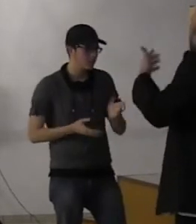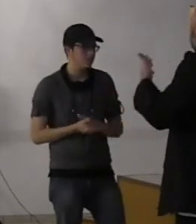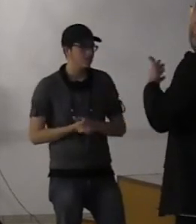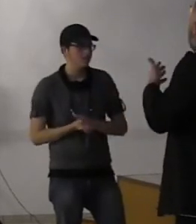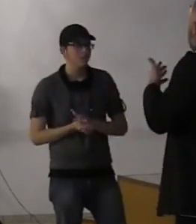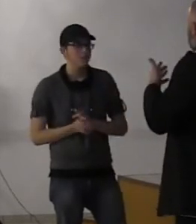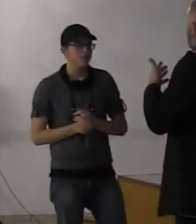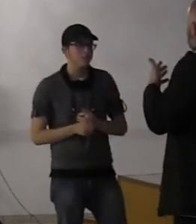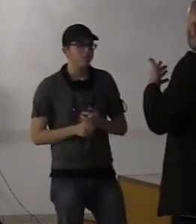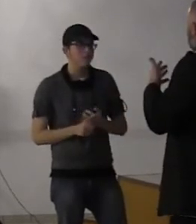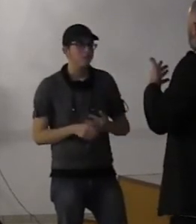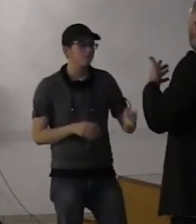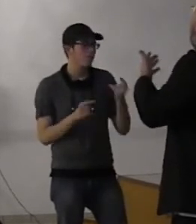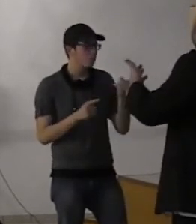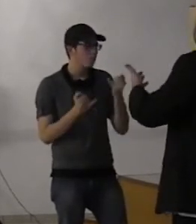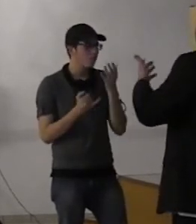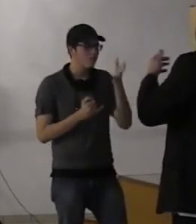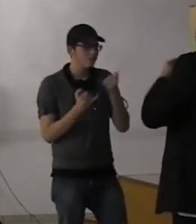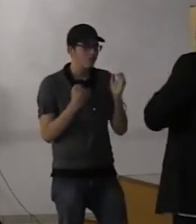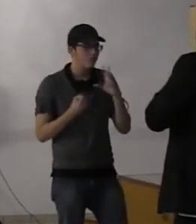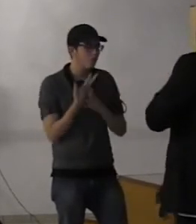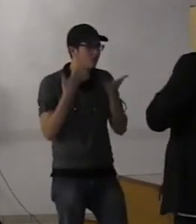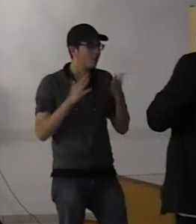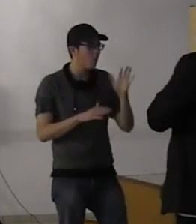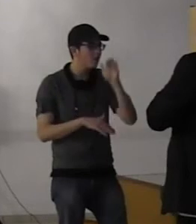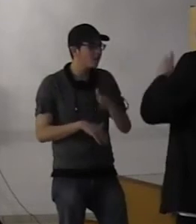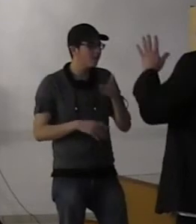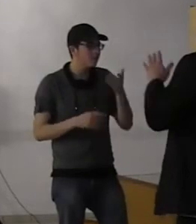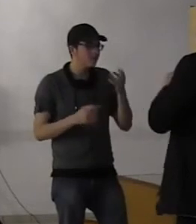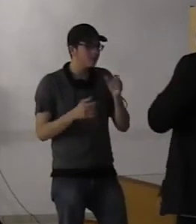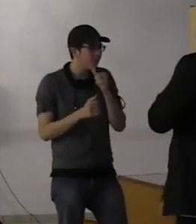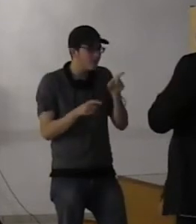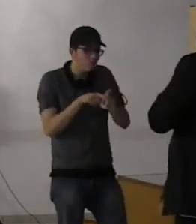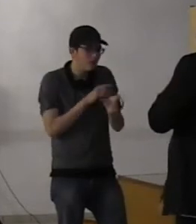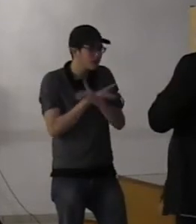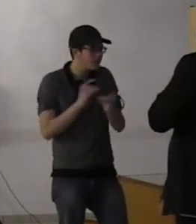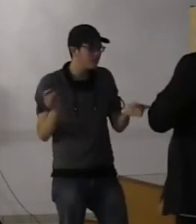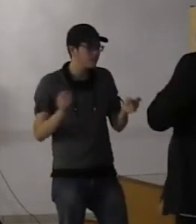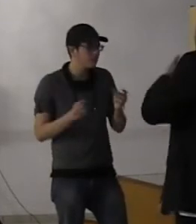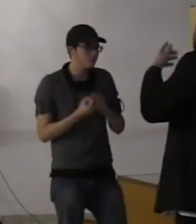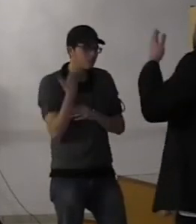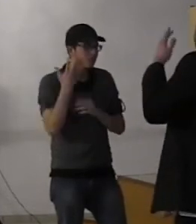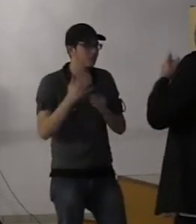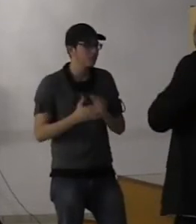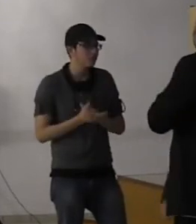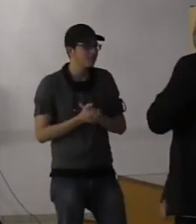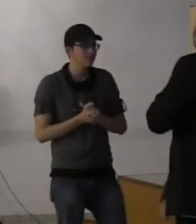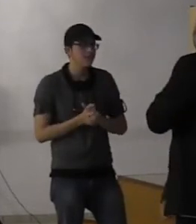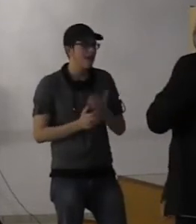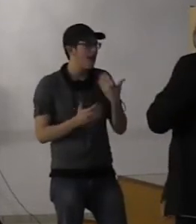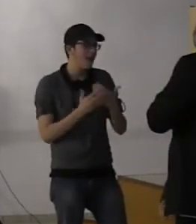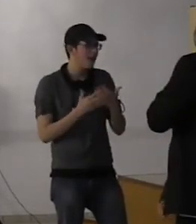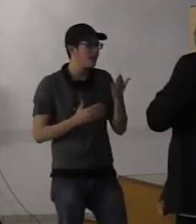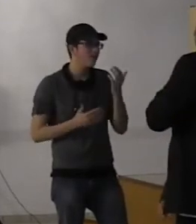wie ein neugeborenes Kind in den Islam eintritt, ohne Sünden, egal was sie vorher gemacht